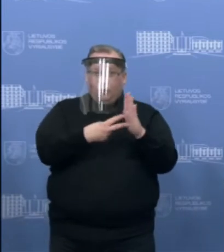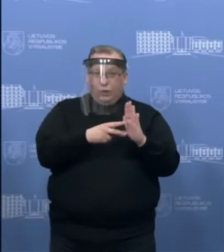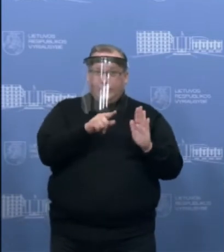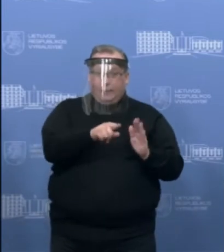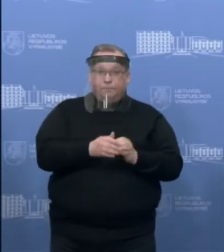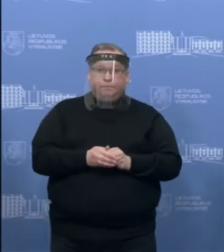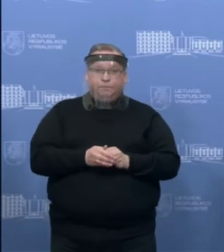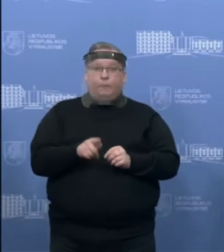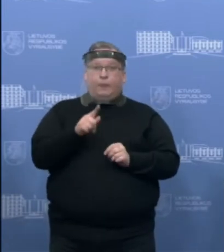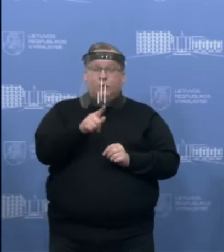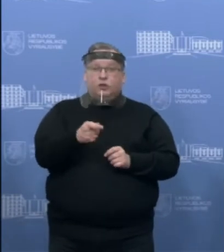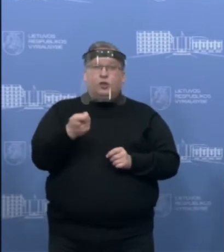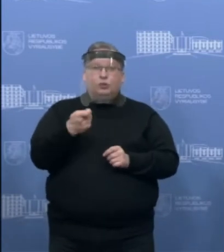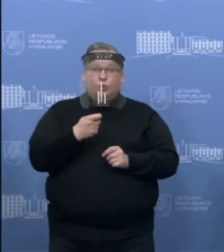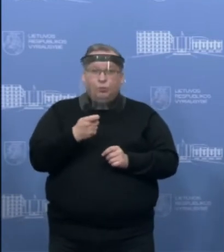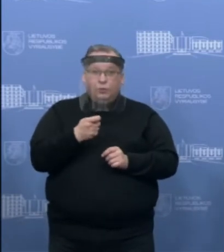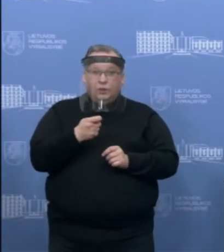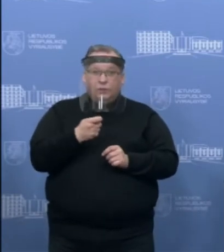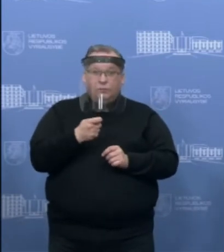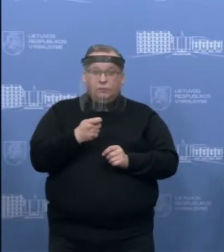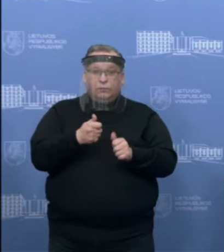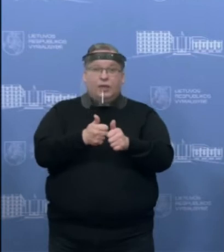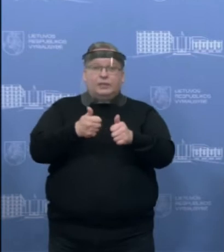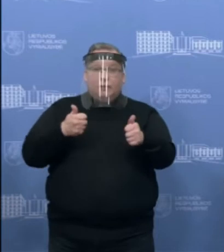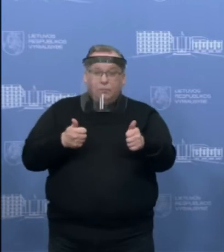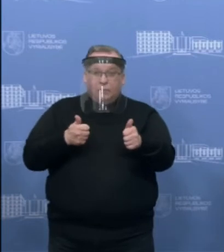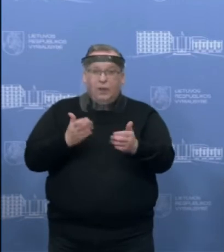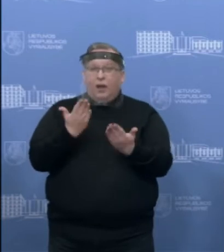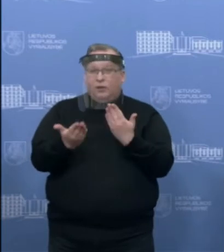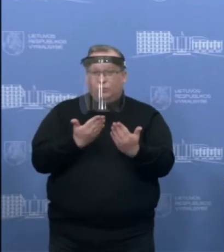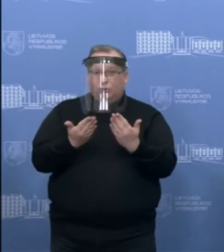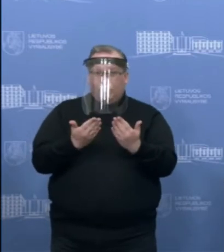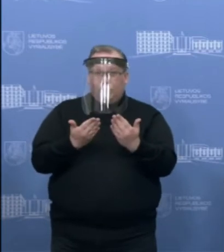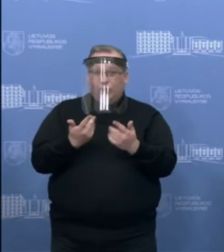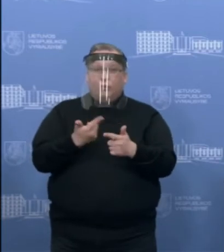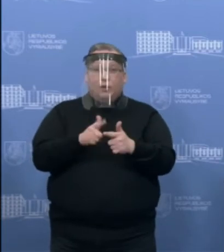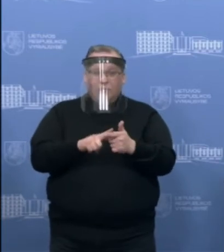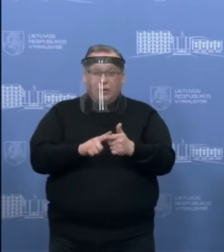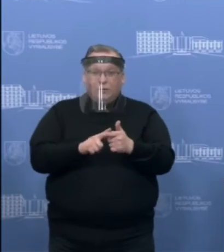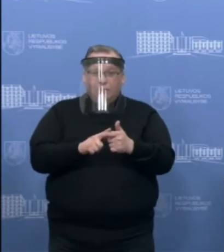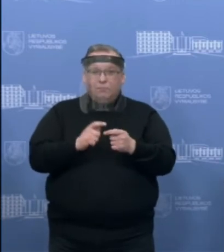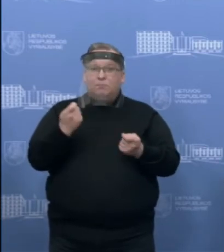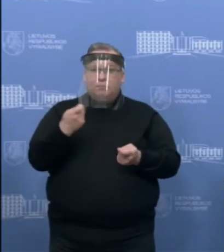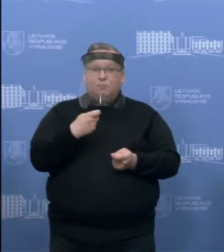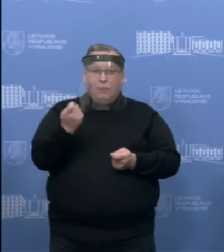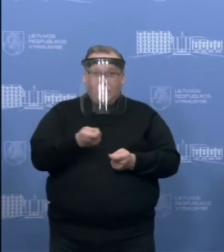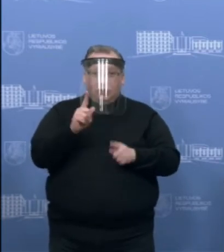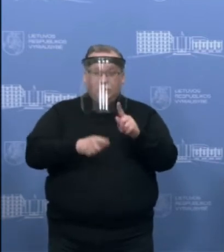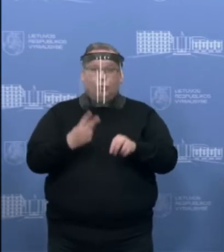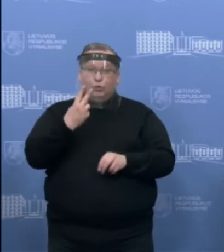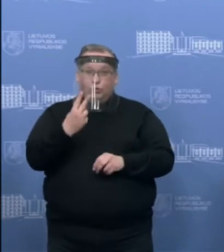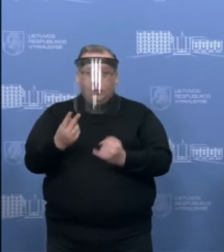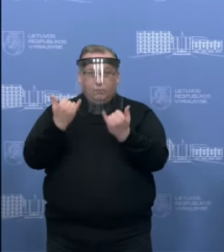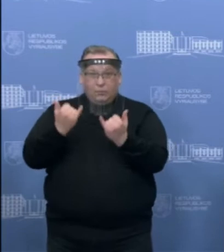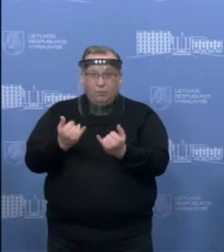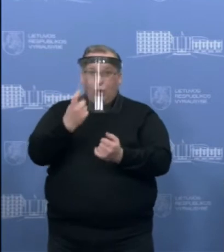Šitas atsilikimas tik iš pirmo žvilgsnio atrodo nežymus, nes jeigu pasižiūrėtume į kovo